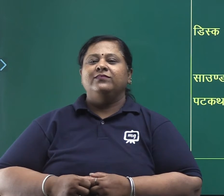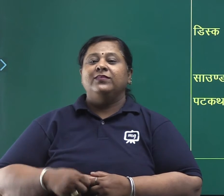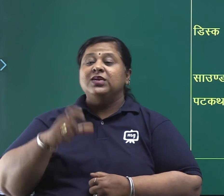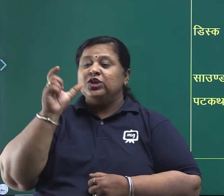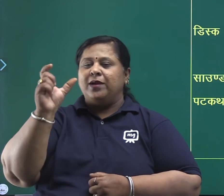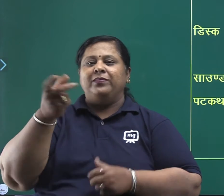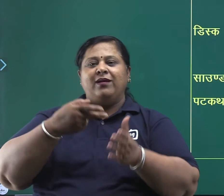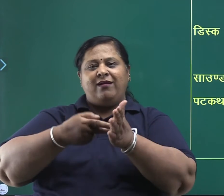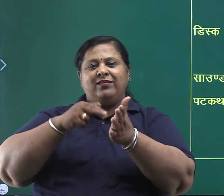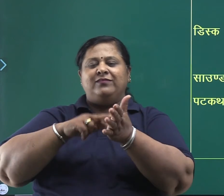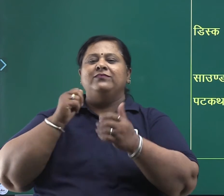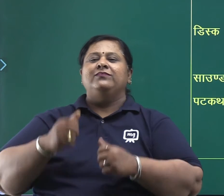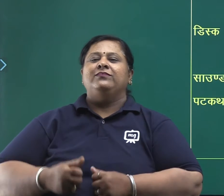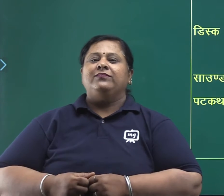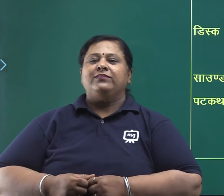शब्दार्थ।